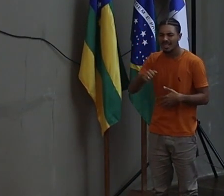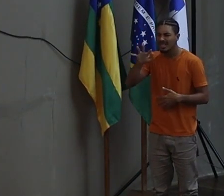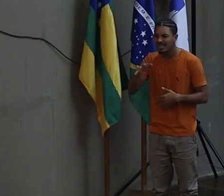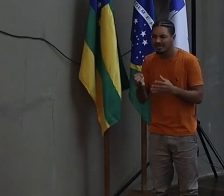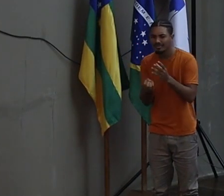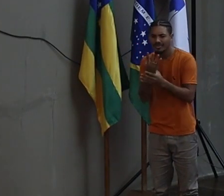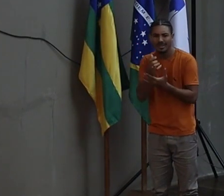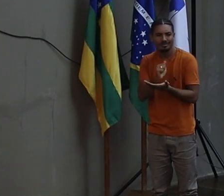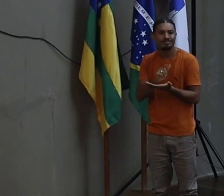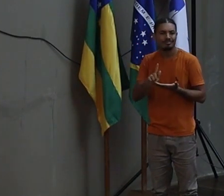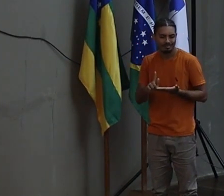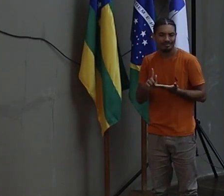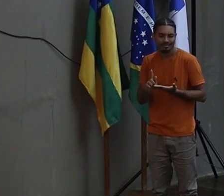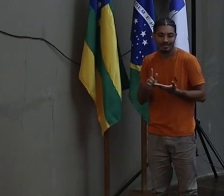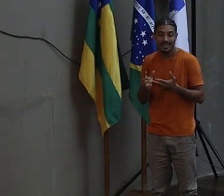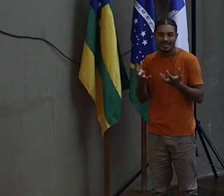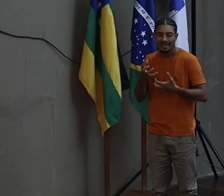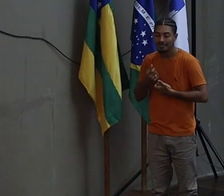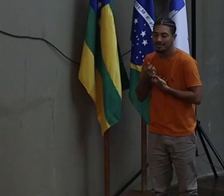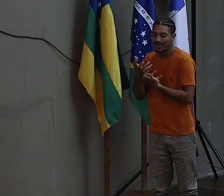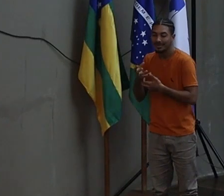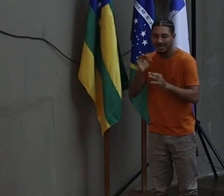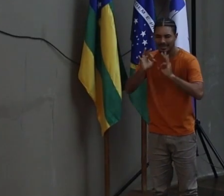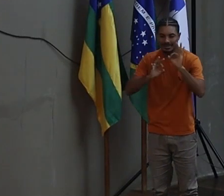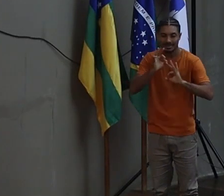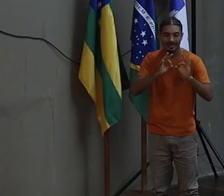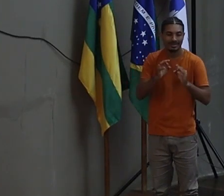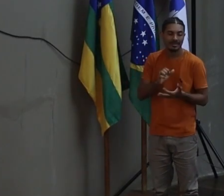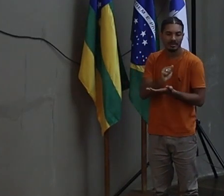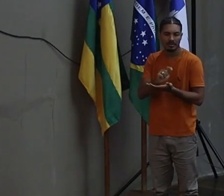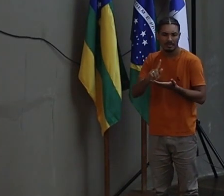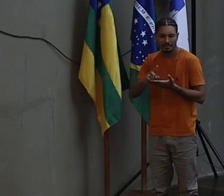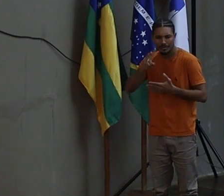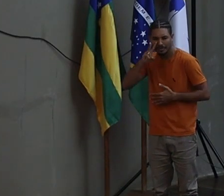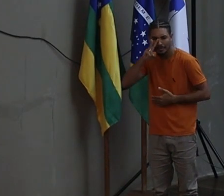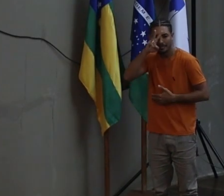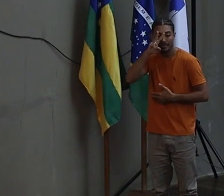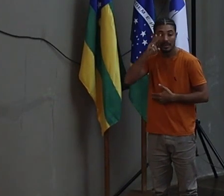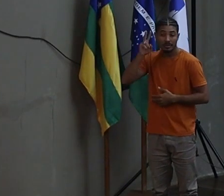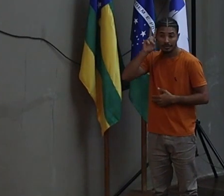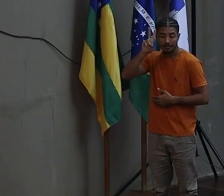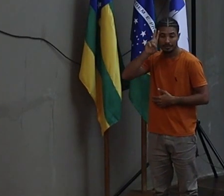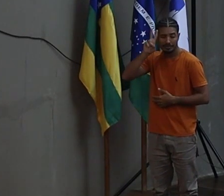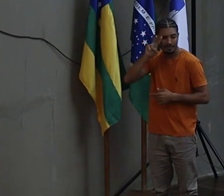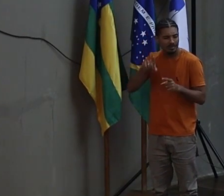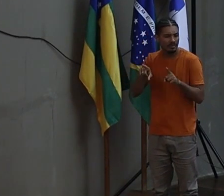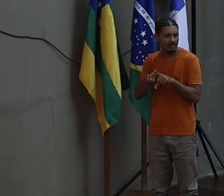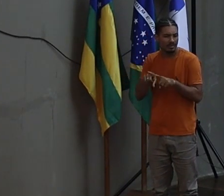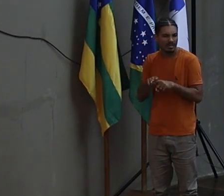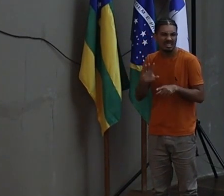já nós estávamos poematizando, querendo poematizar uma associação com essa força, né, dessa história. Então, já